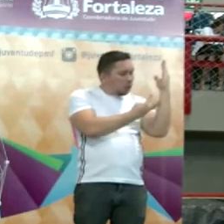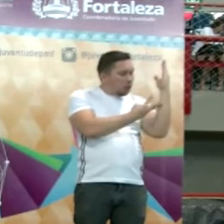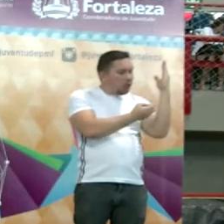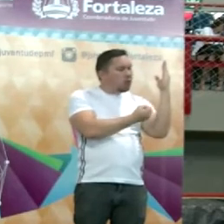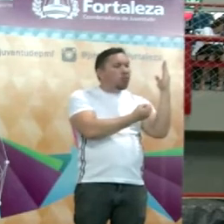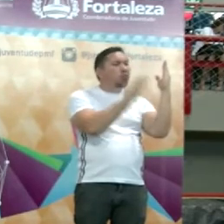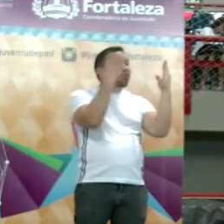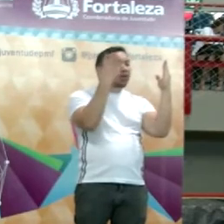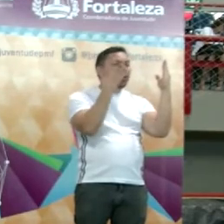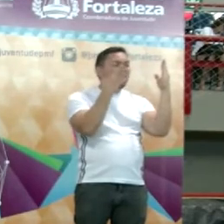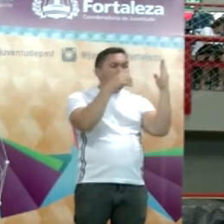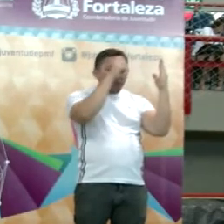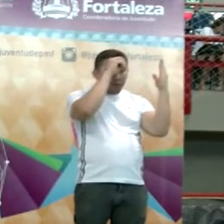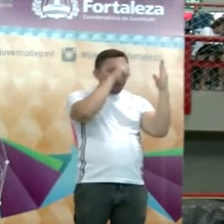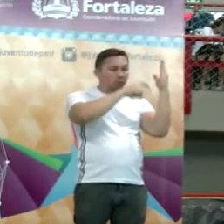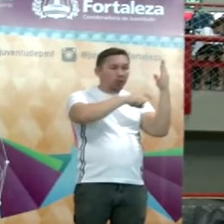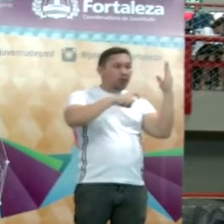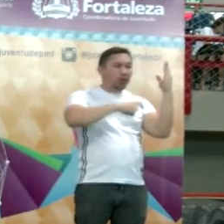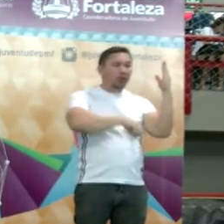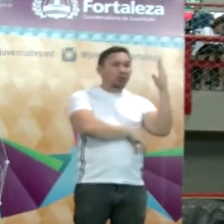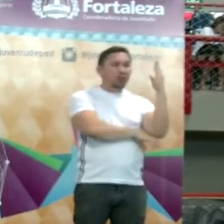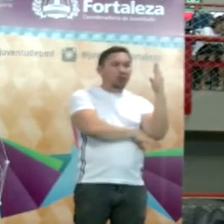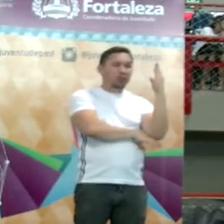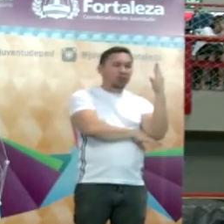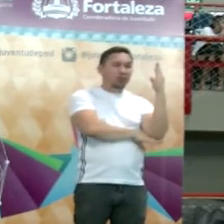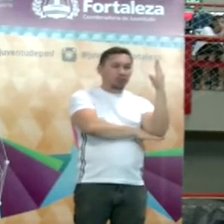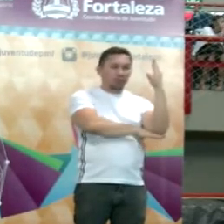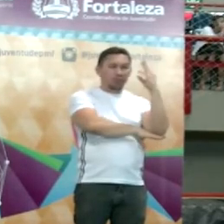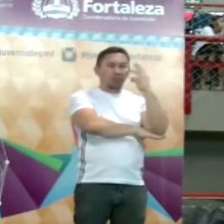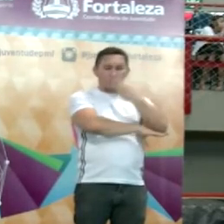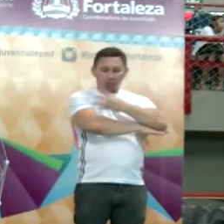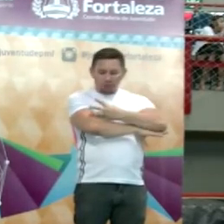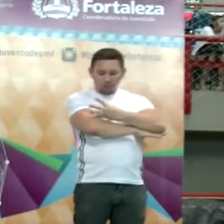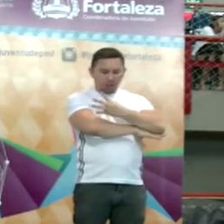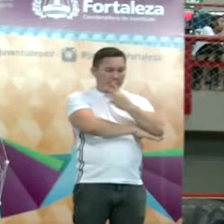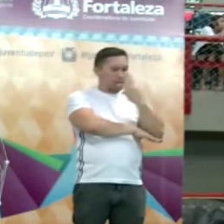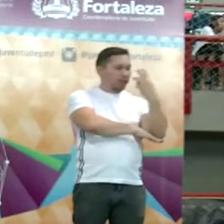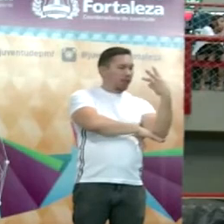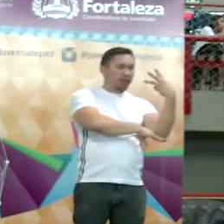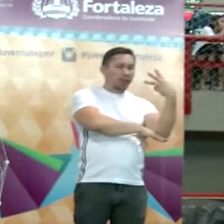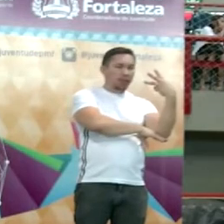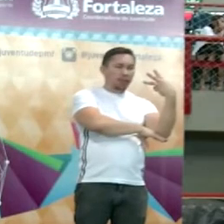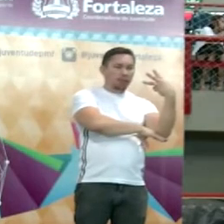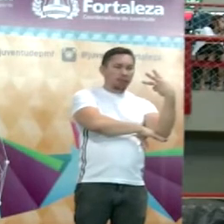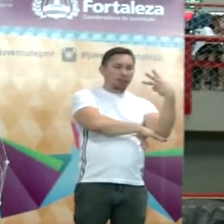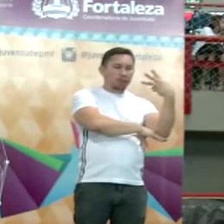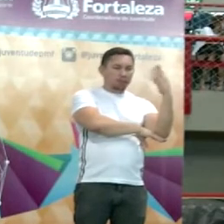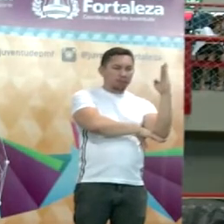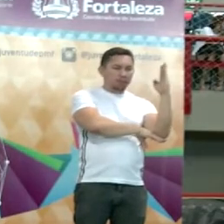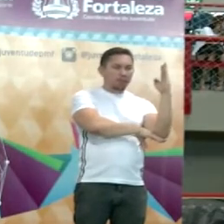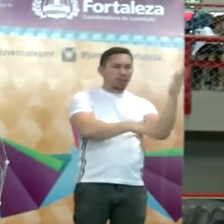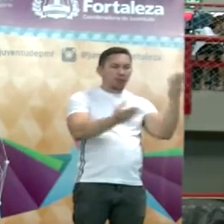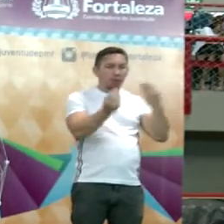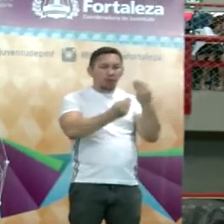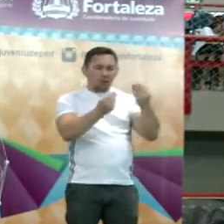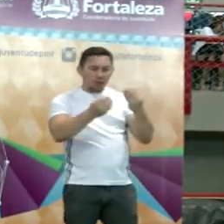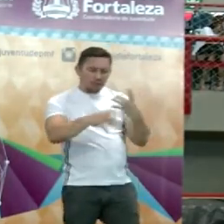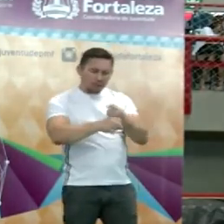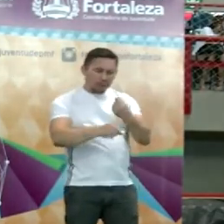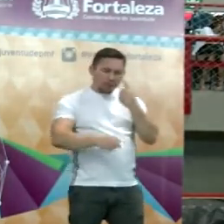vezes? X vezes. E a altura vai ser 3 quantas vezes? X vezes. Então bora